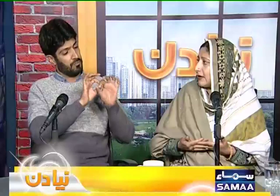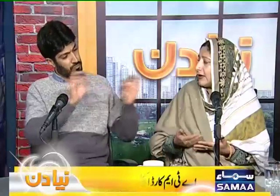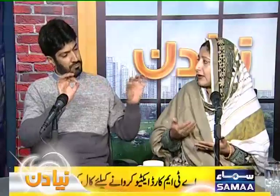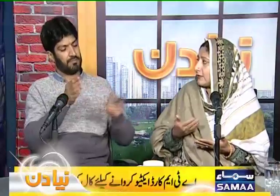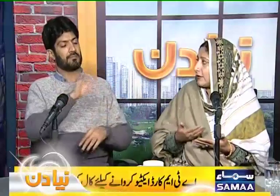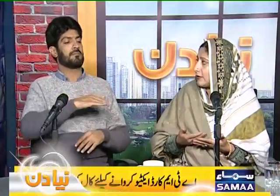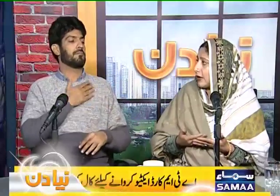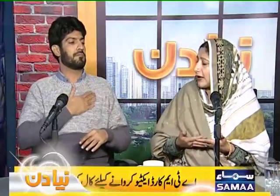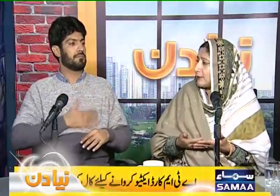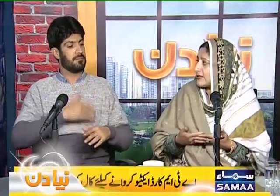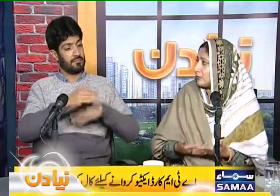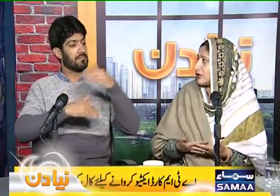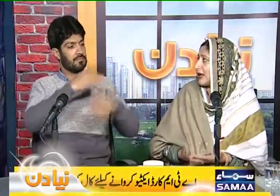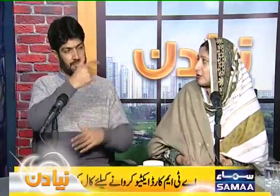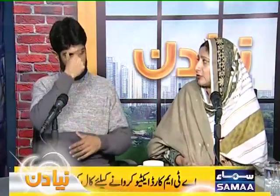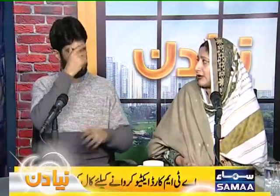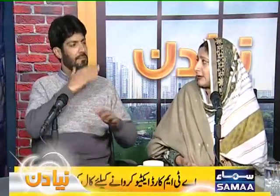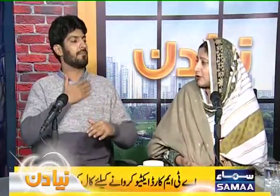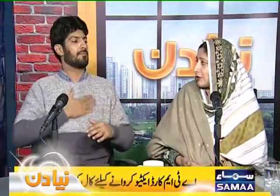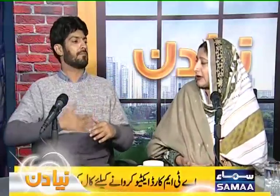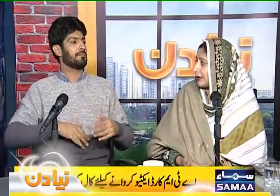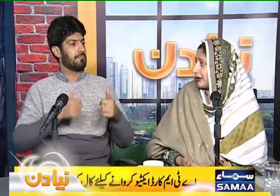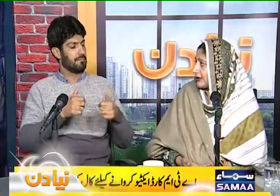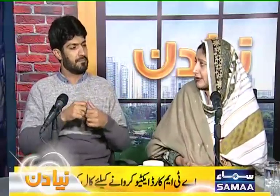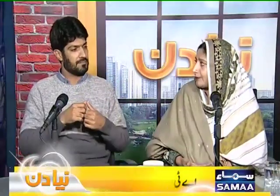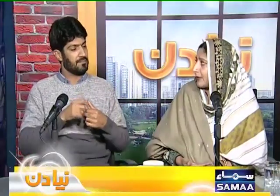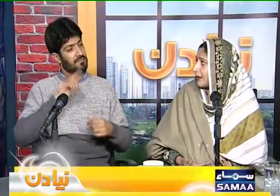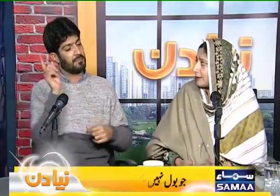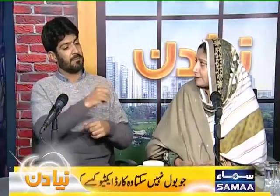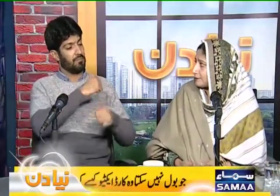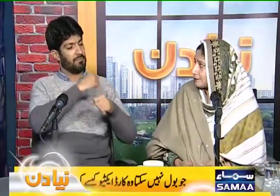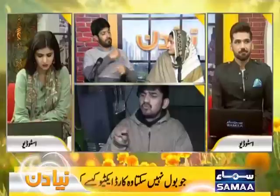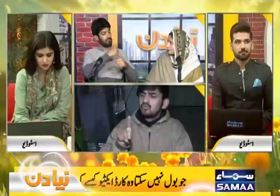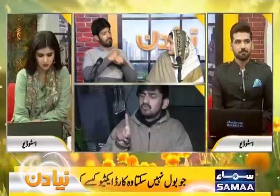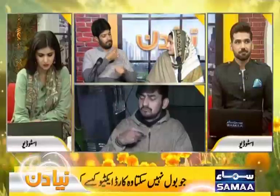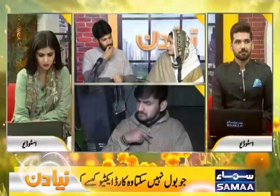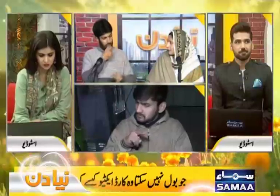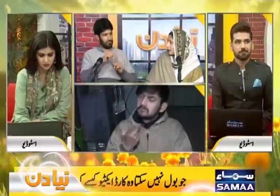ہے ہی, لیکن آگے مزید مشکلات تو ان کے لیے معاشرے میں نہ کٹھی کی جائیں.